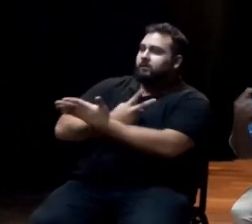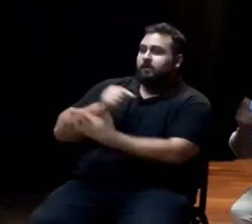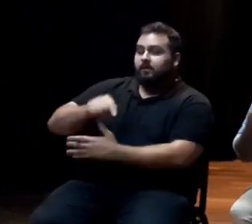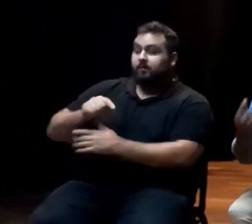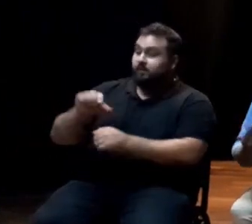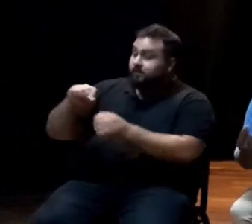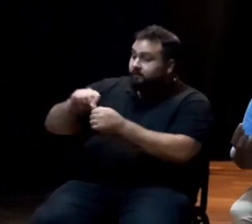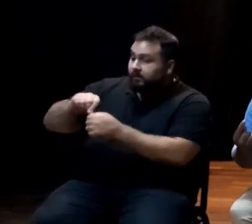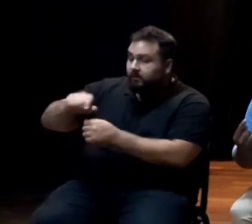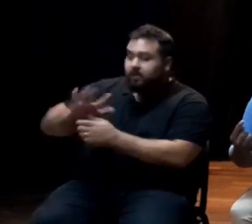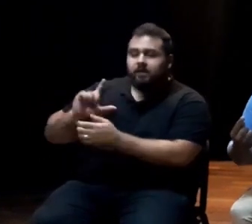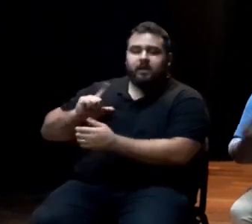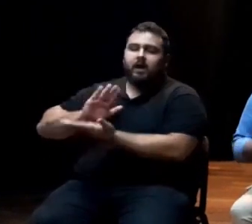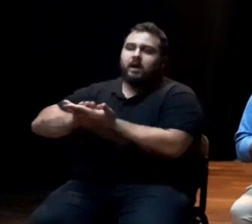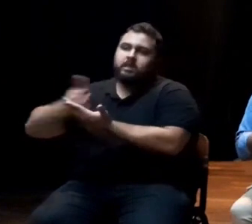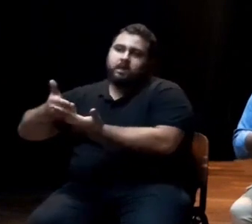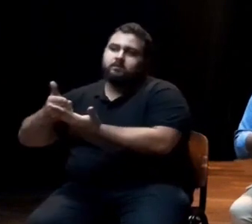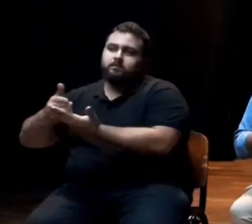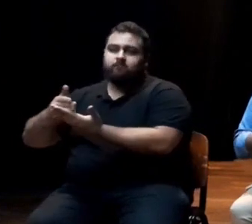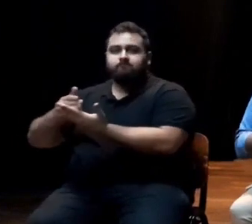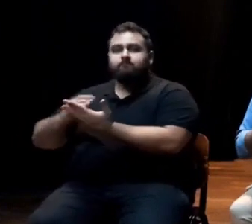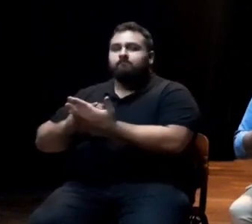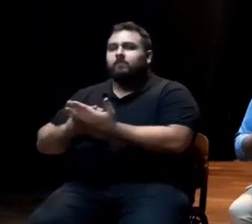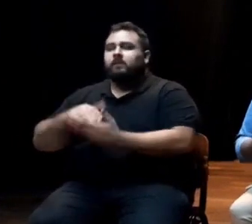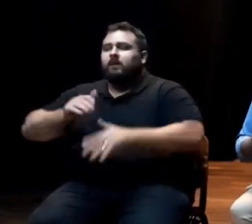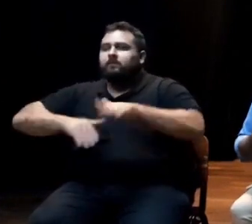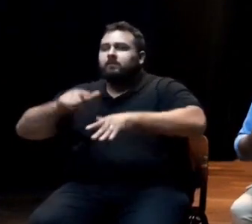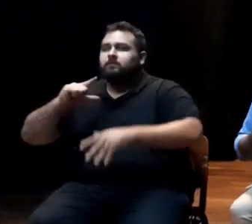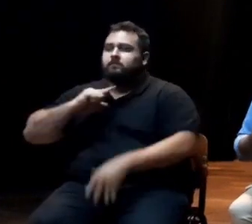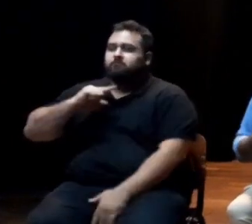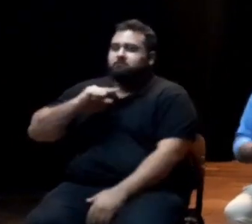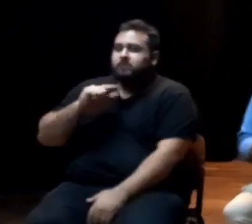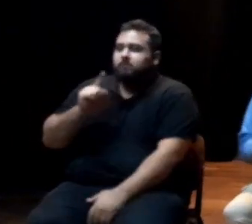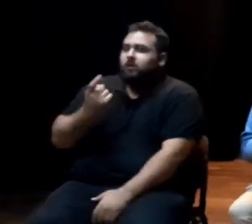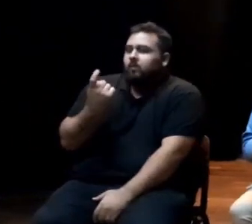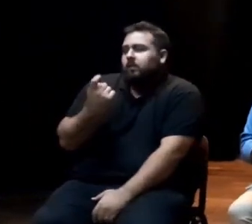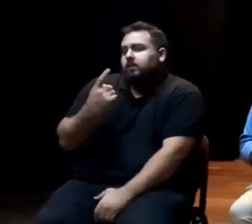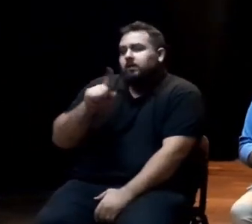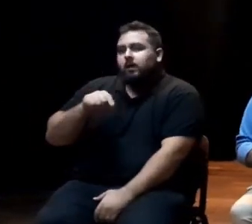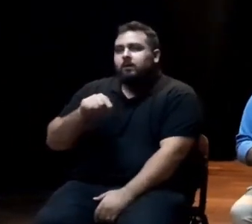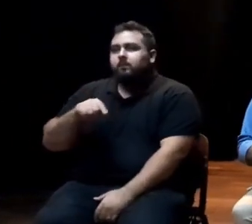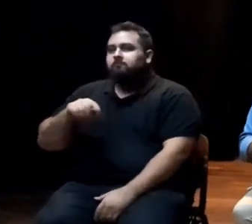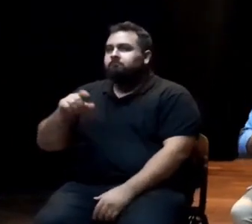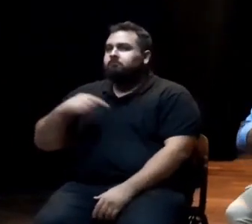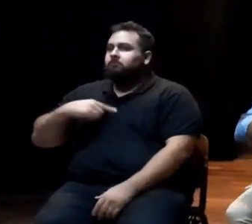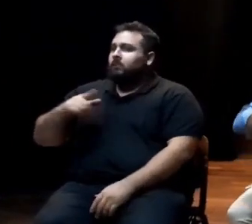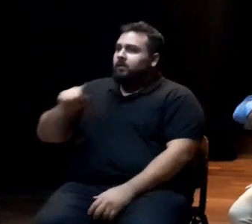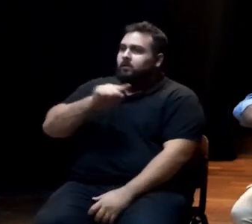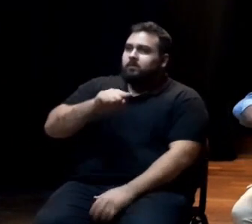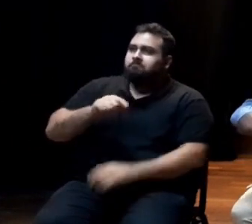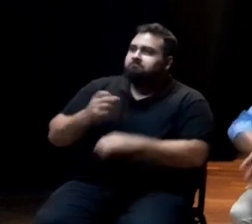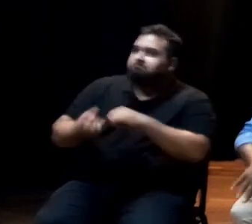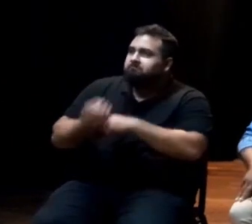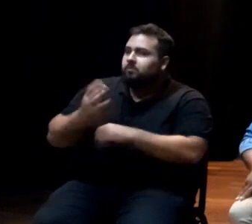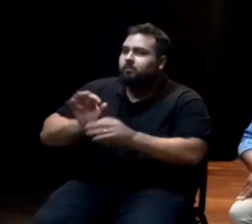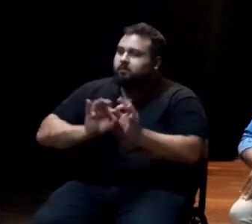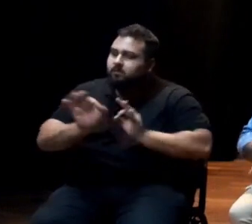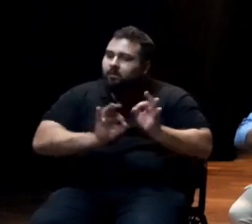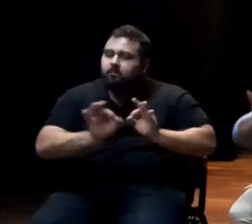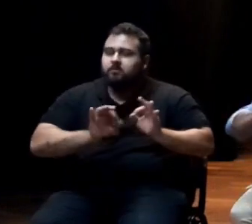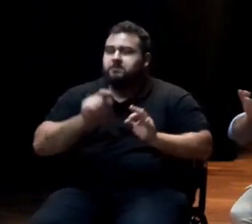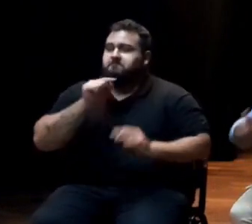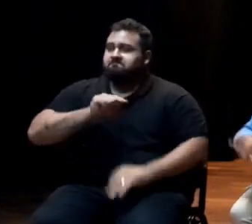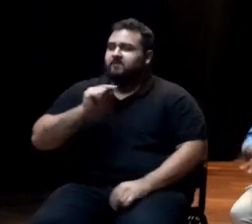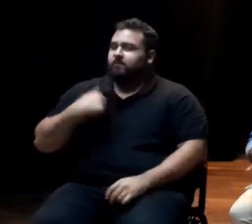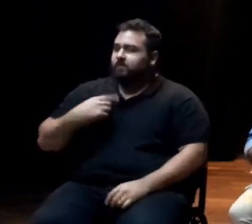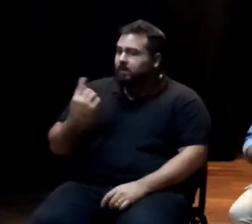ser realizada a tradução. E a gente, às vezes, esbarra muito numa questão que aí é da produção, fala assim, não, você não pode chegar mais pro cantinho? Você